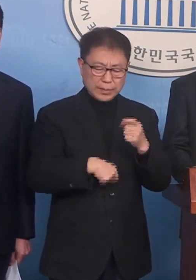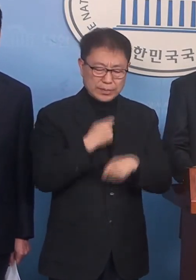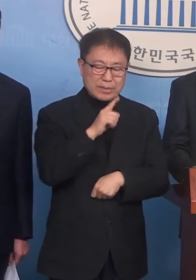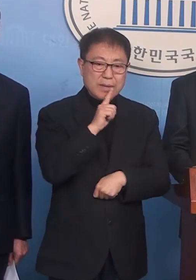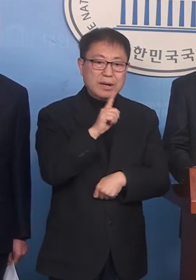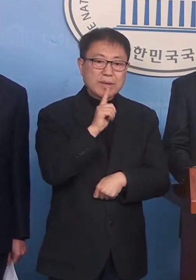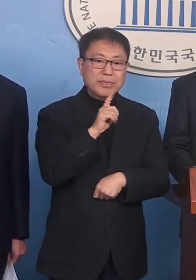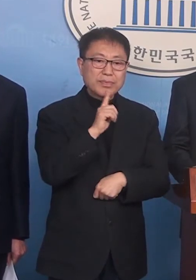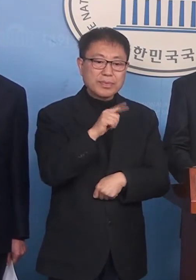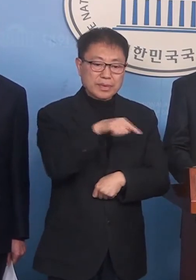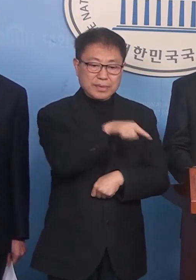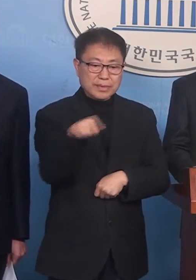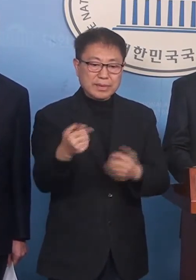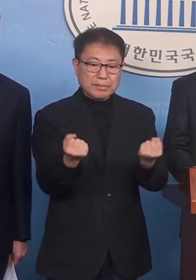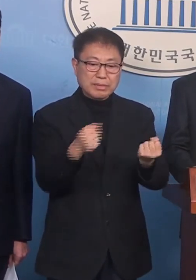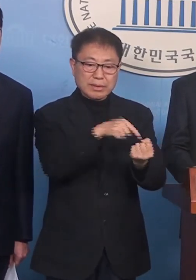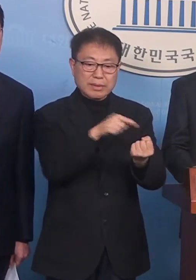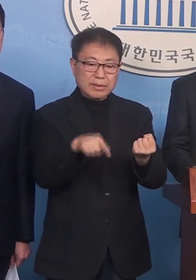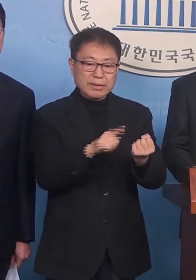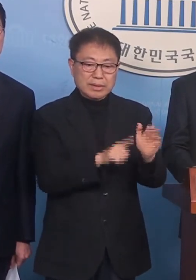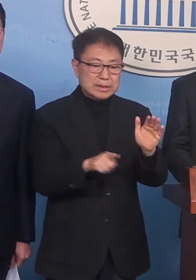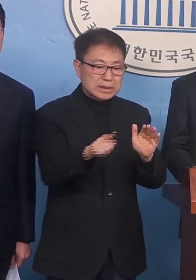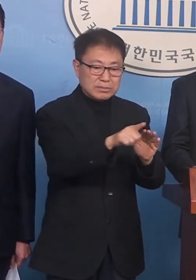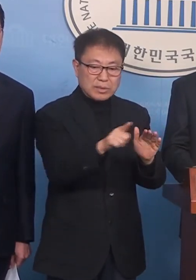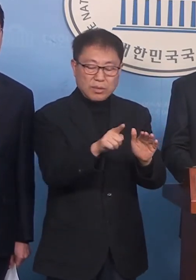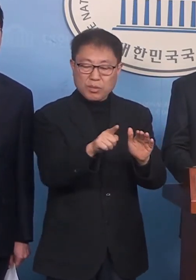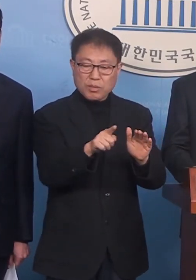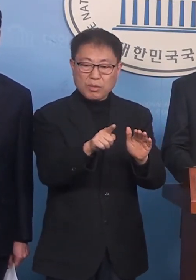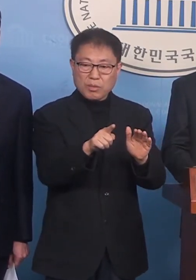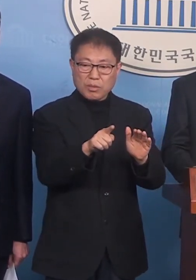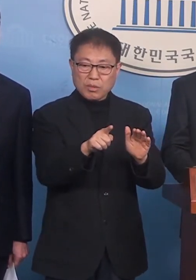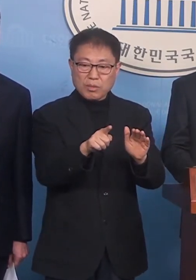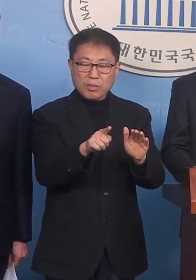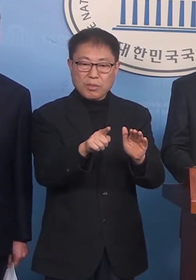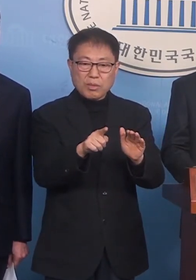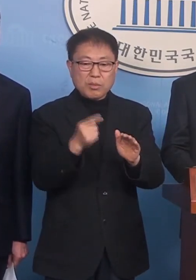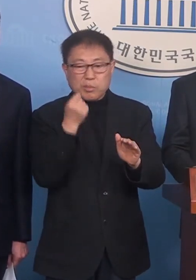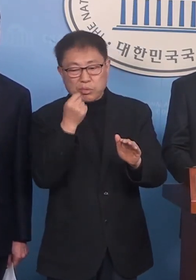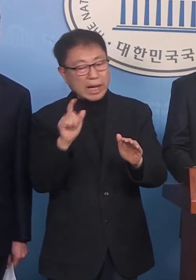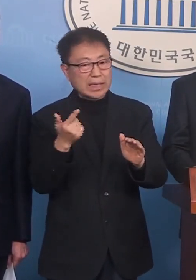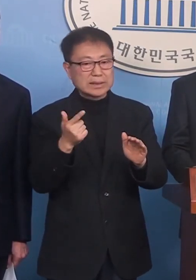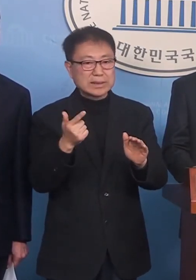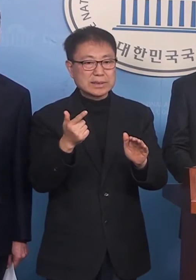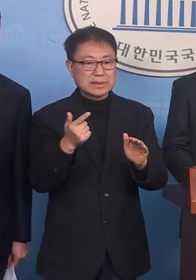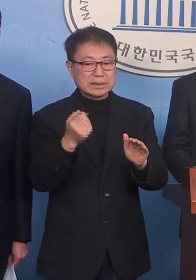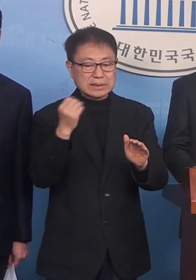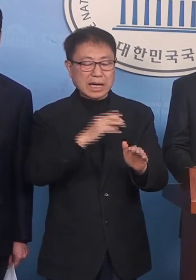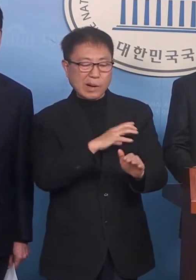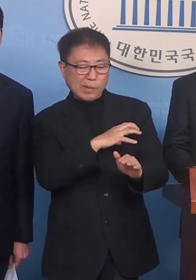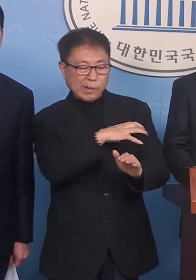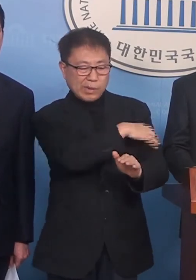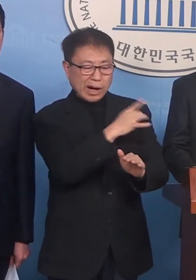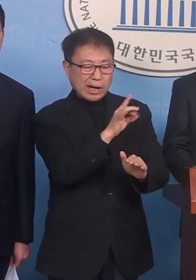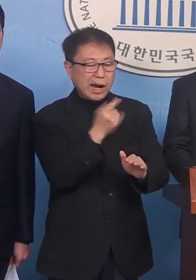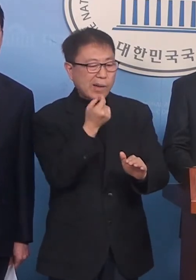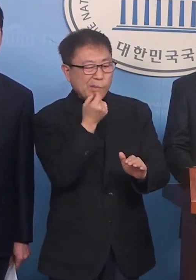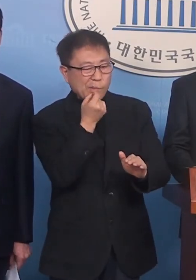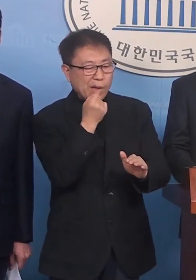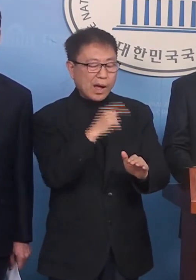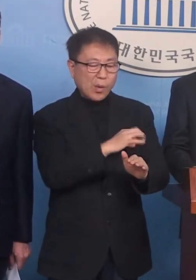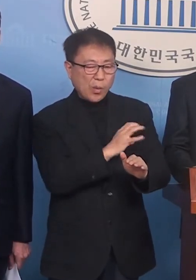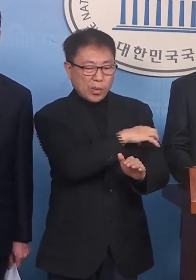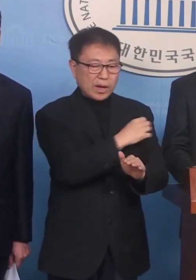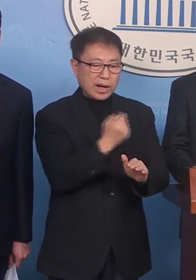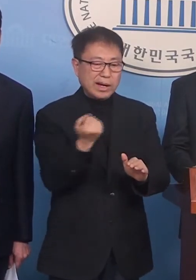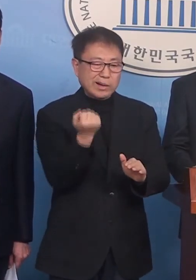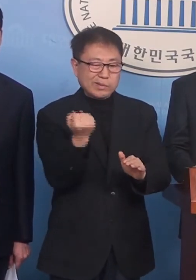말하면 양쪽 다 진보도 보수도 아닌 단지 권력의 단맛을 차지하려고